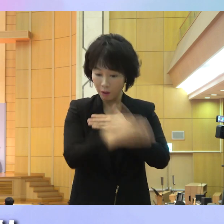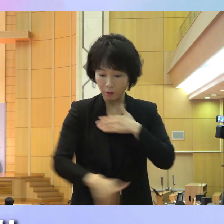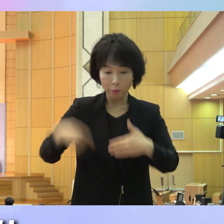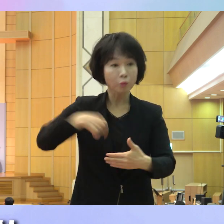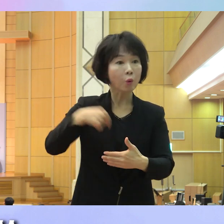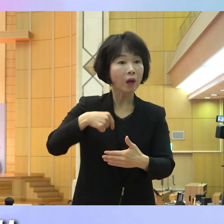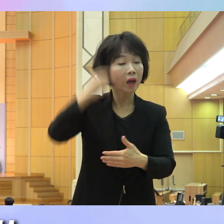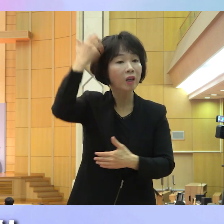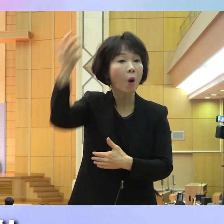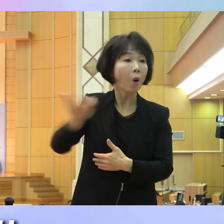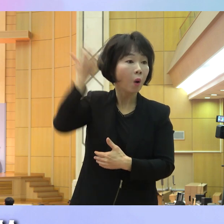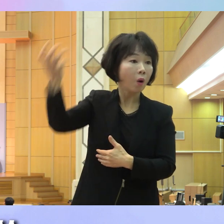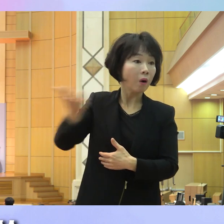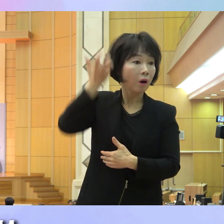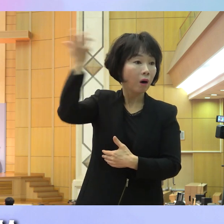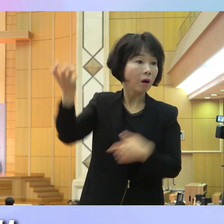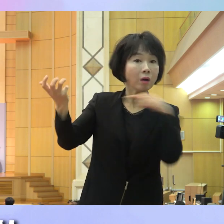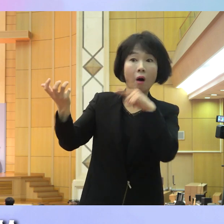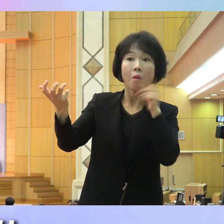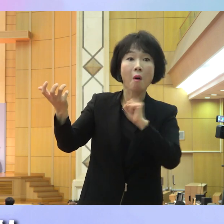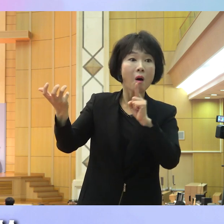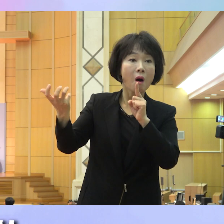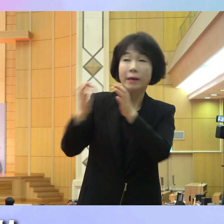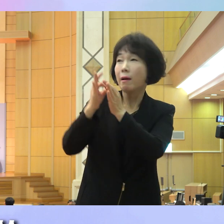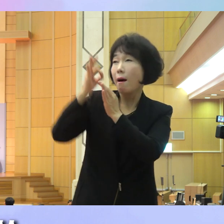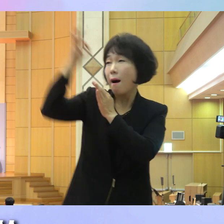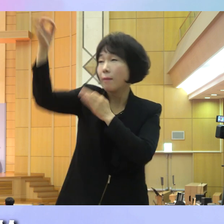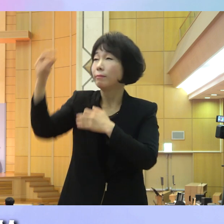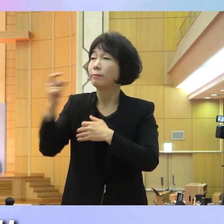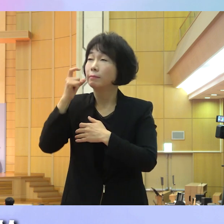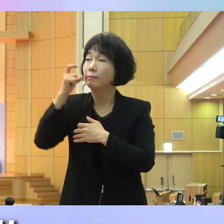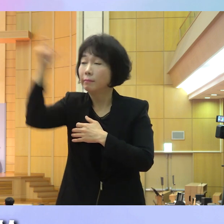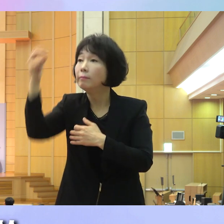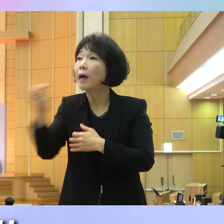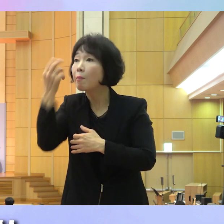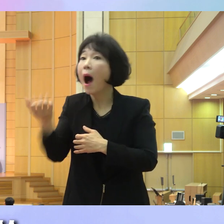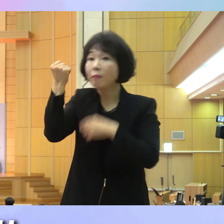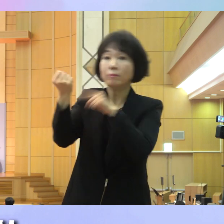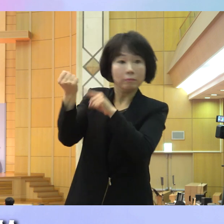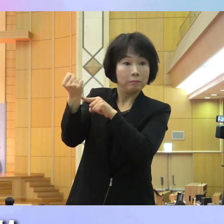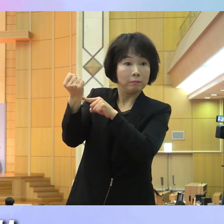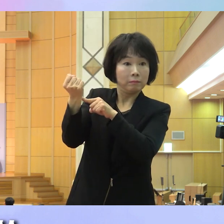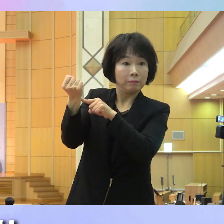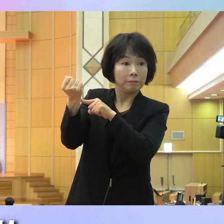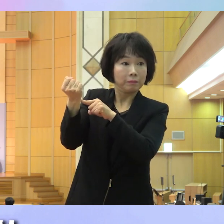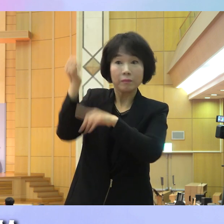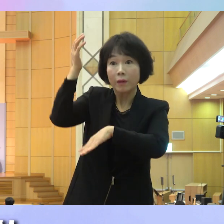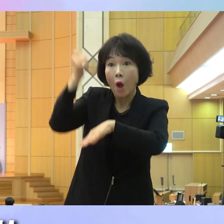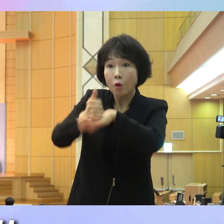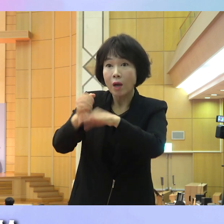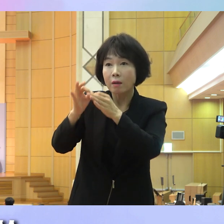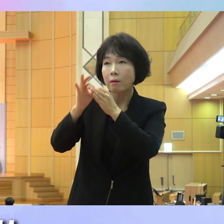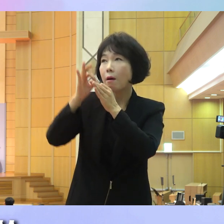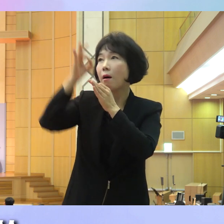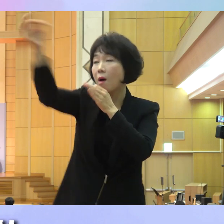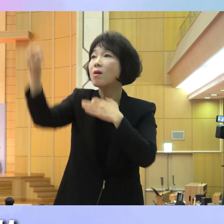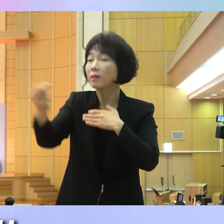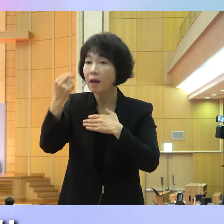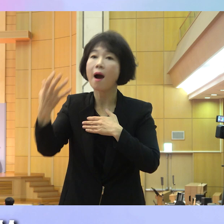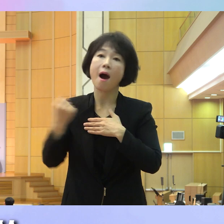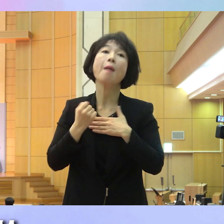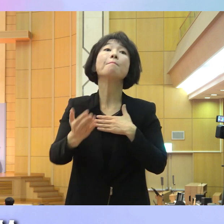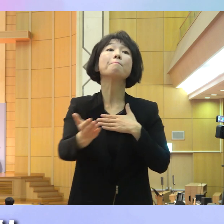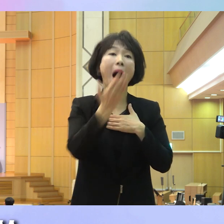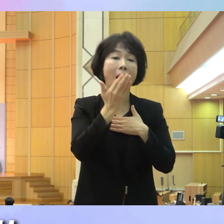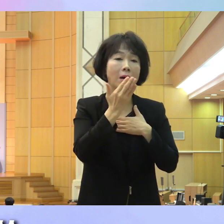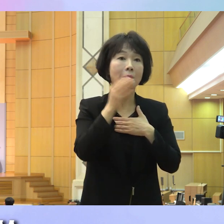있는데, 이 영혼이 영원히 살 수 있는 생명을 가지고 있으면 영생할 수 있는 것이고,